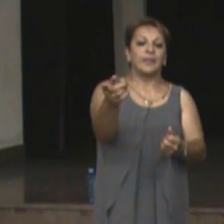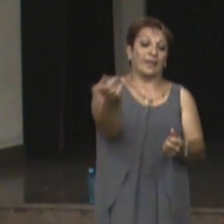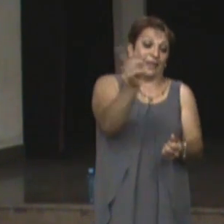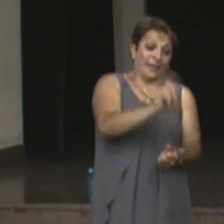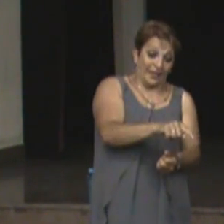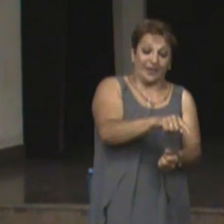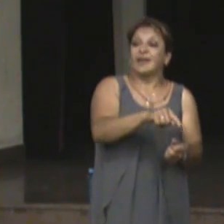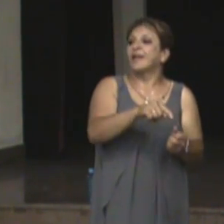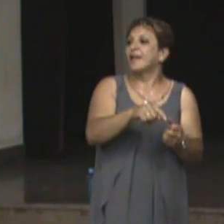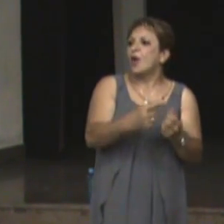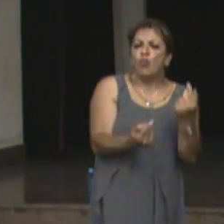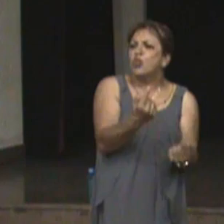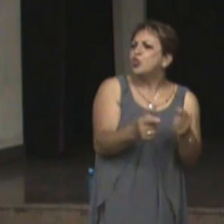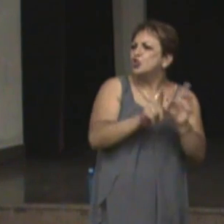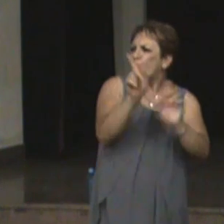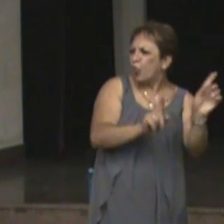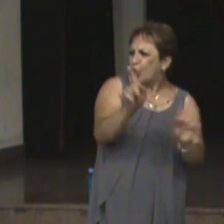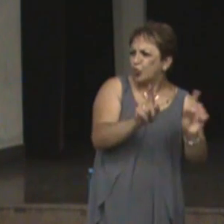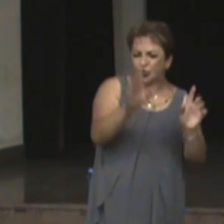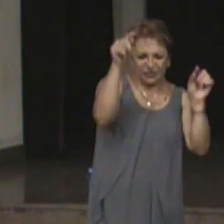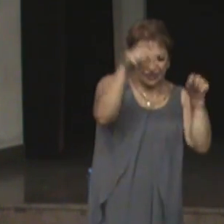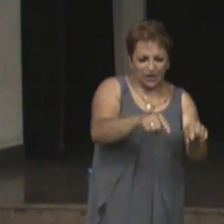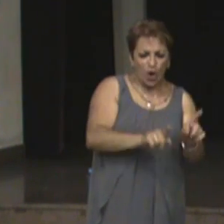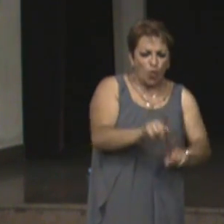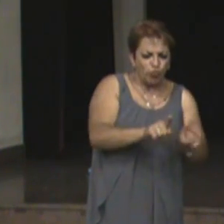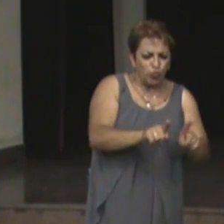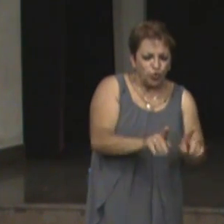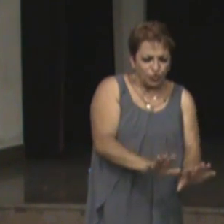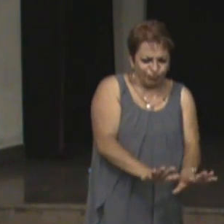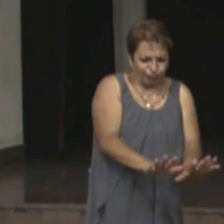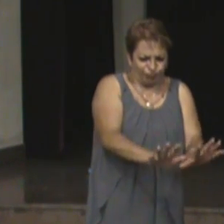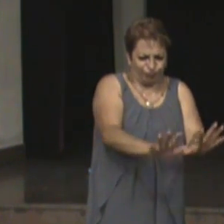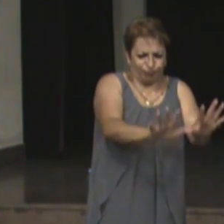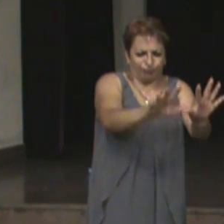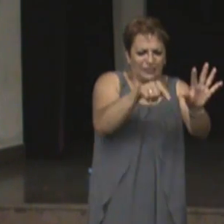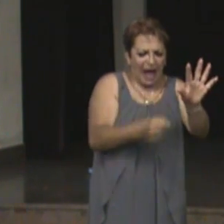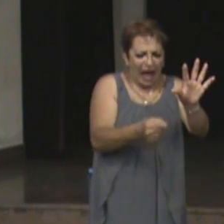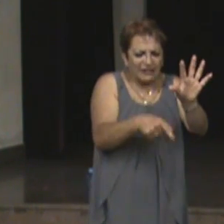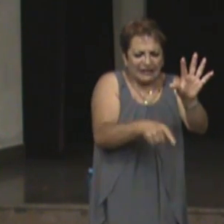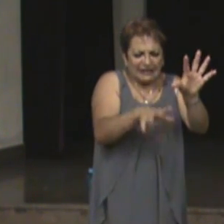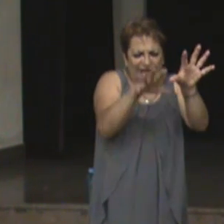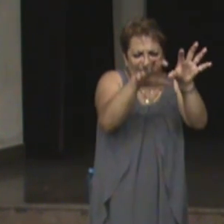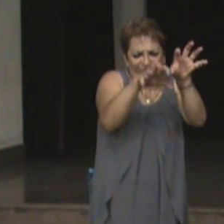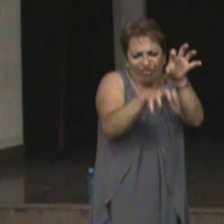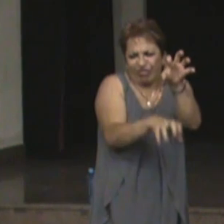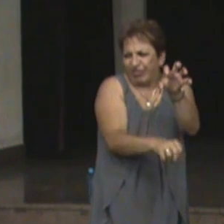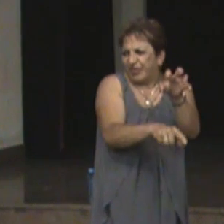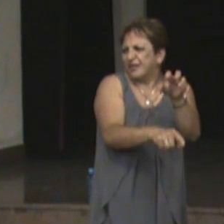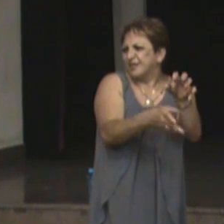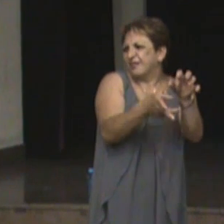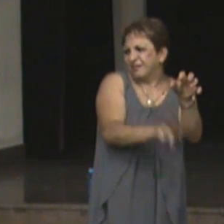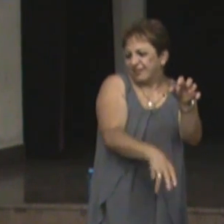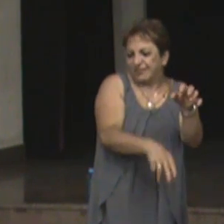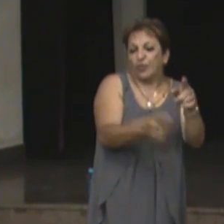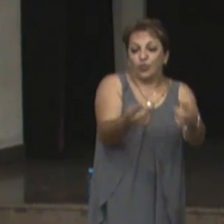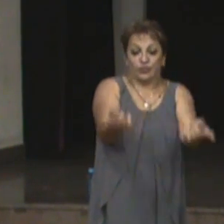Ուրիշ հատիկներ ընկան փշերի մեջ, և փշերը բարձրացան և խեղդեցին դրանք։ Իսկ ուրիշներն